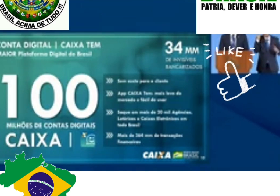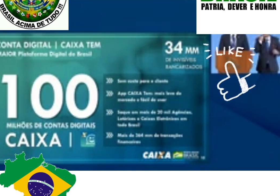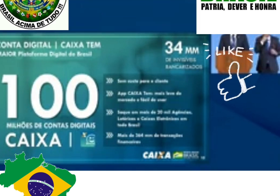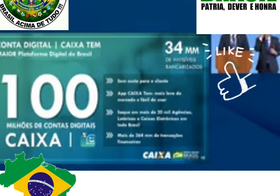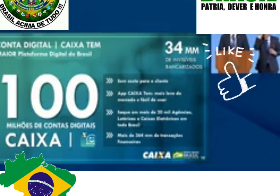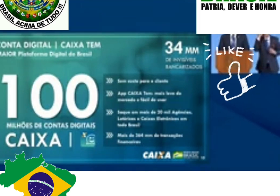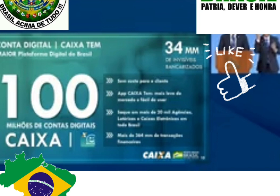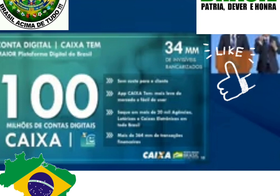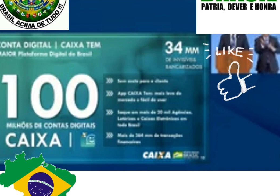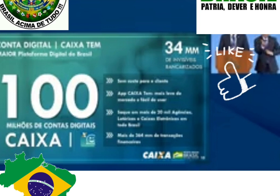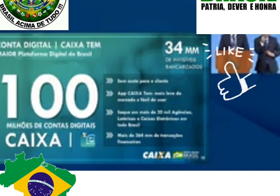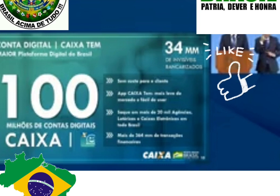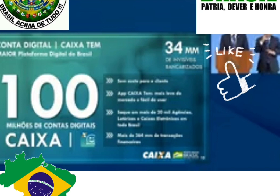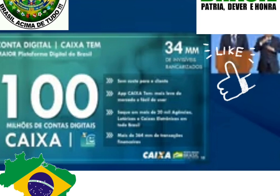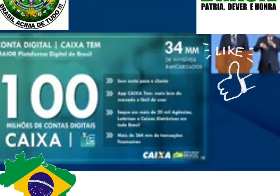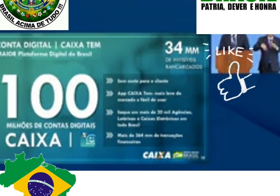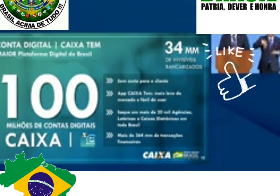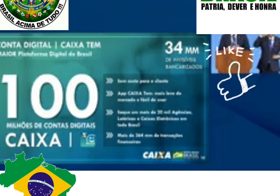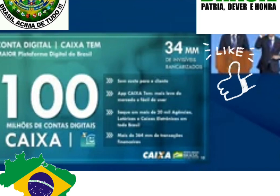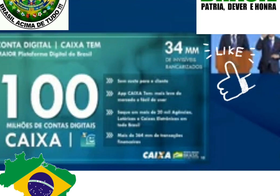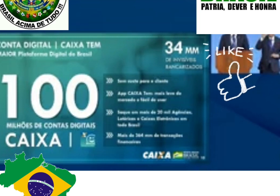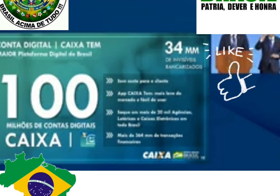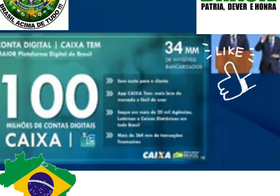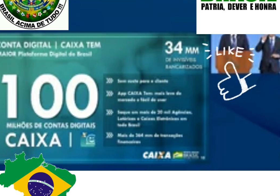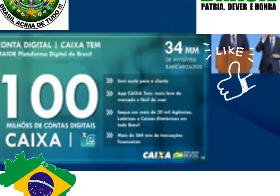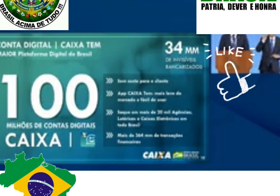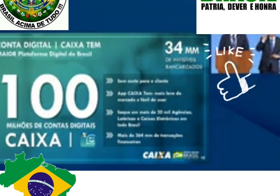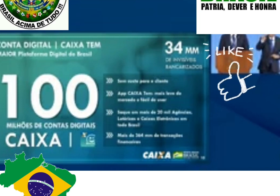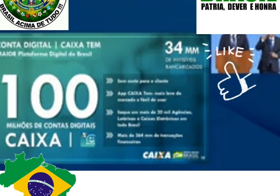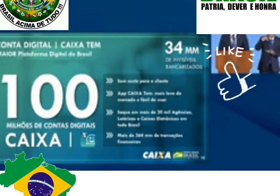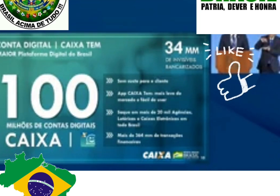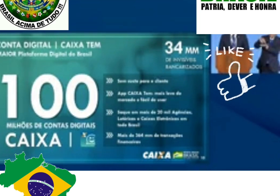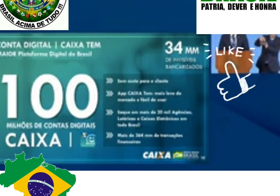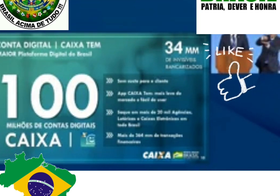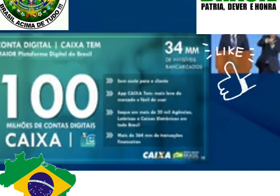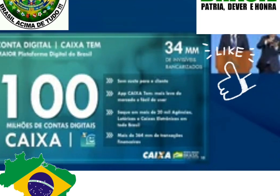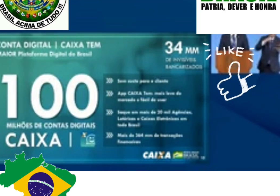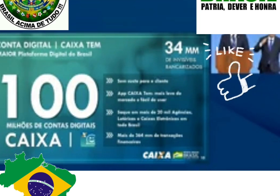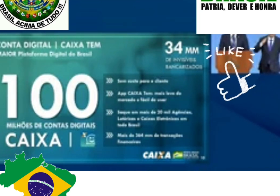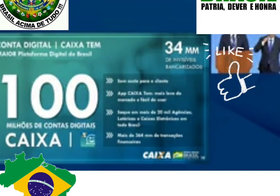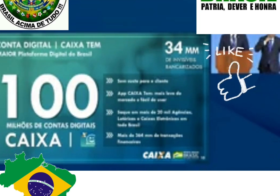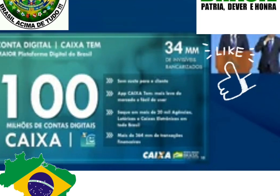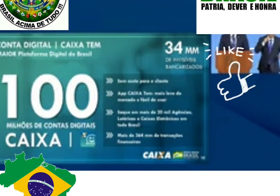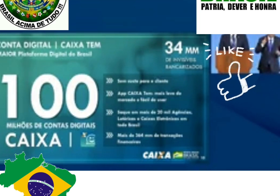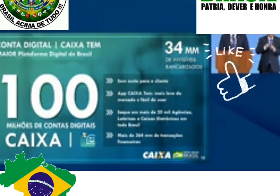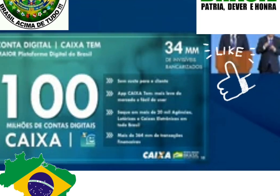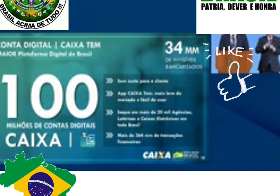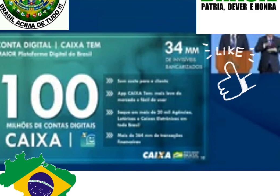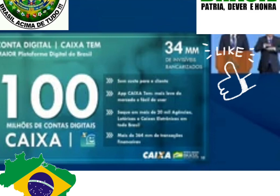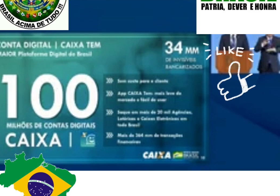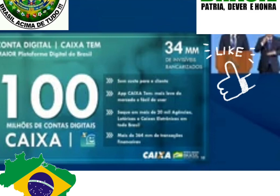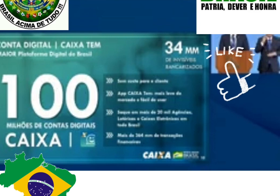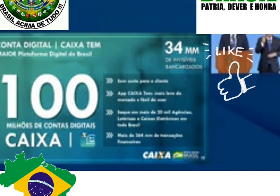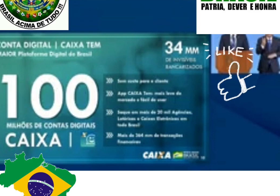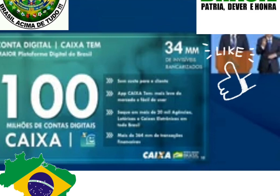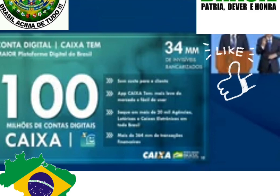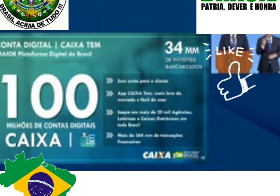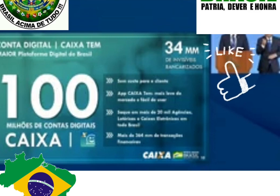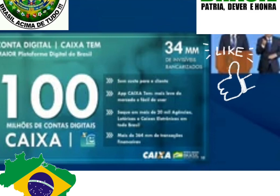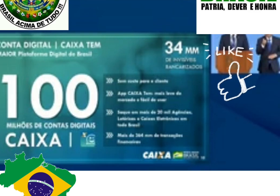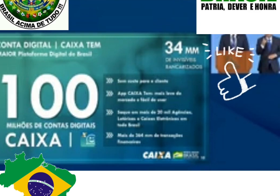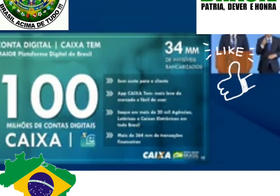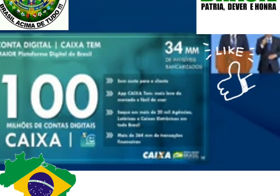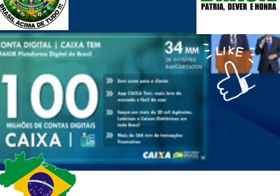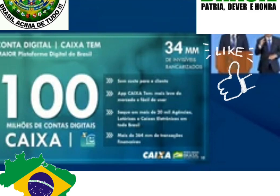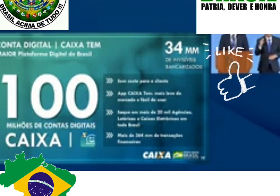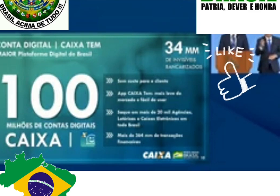fazer saques em mais de 20 mil agências lotéricas e foram feitas mais de 364 milhões de transações. Pode